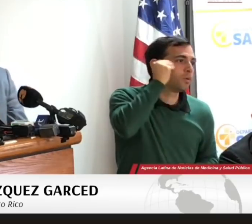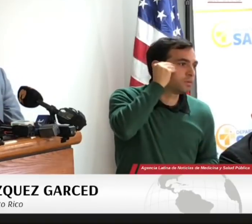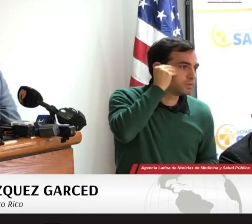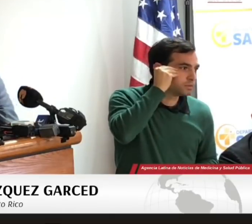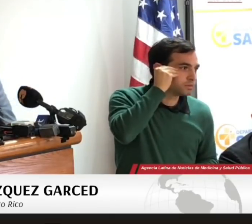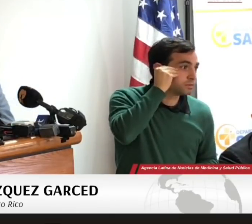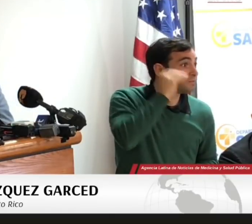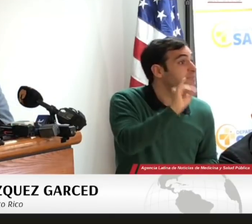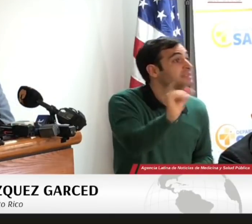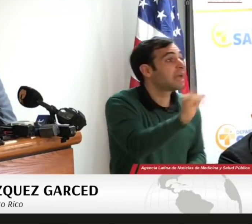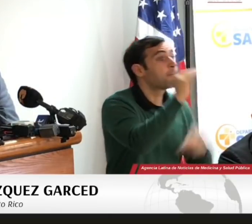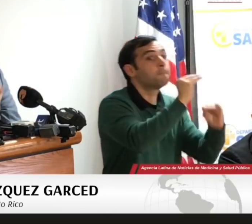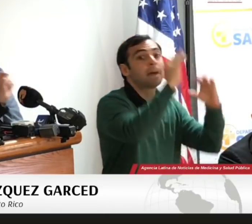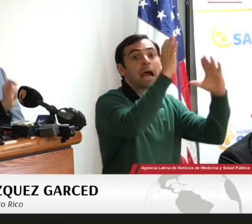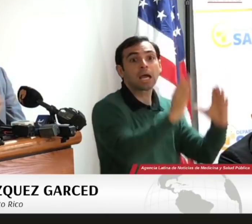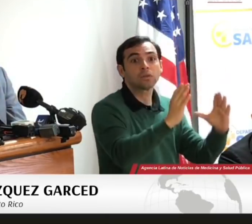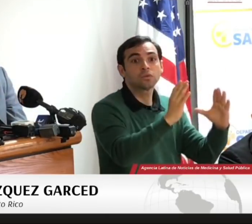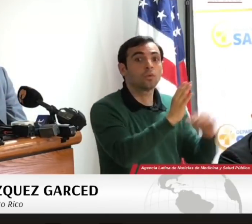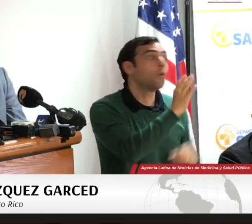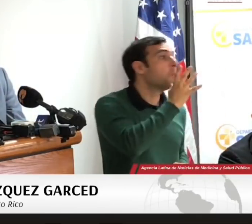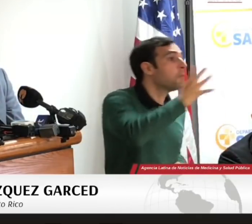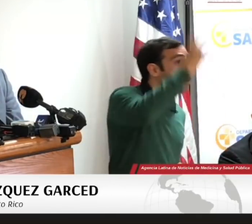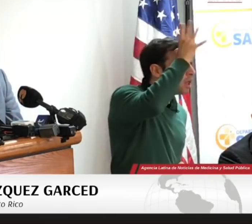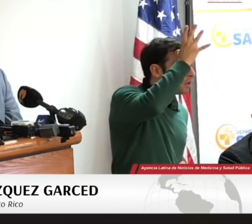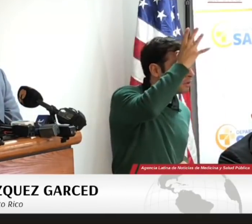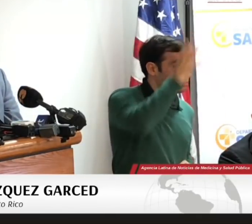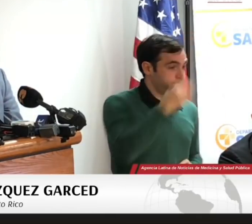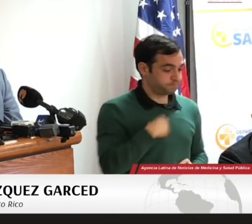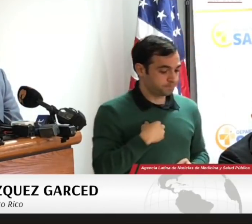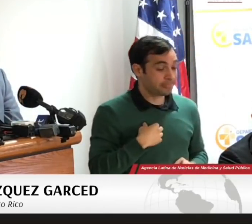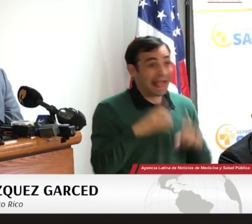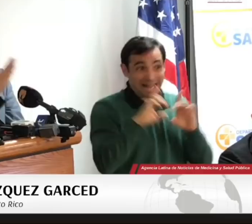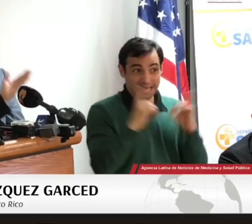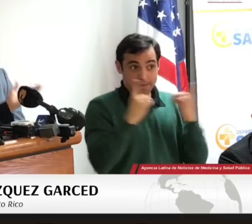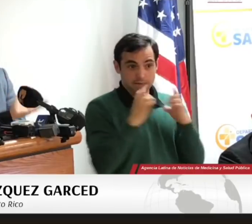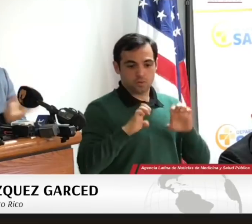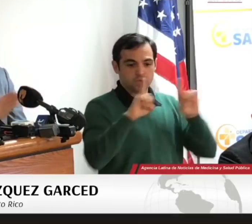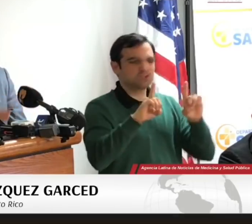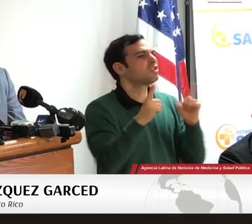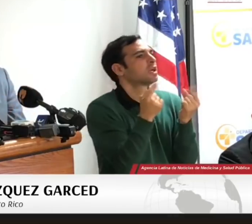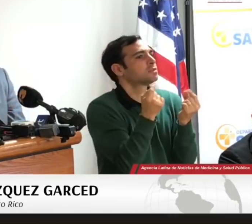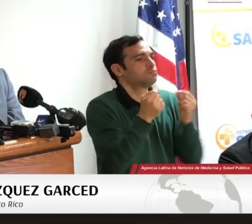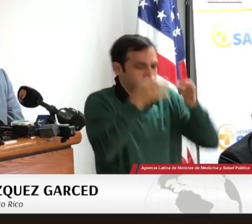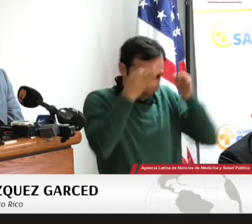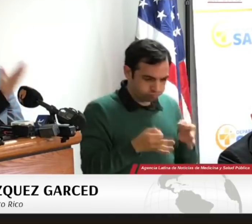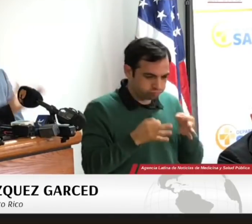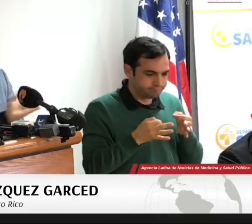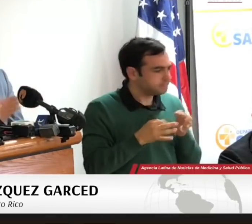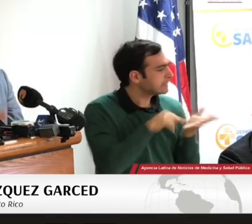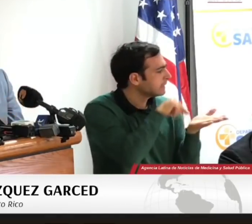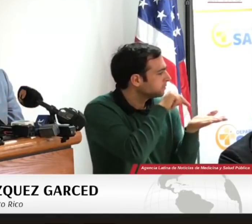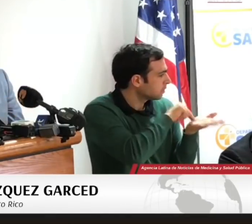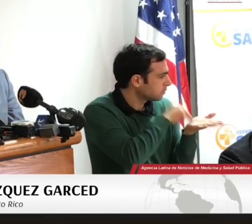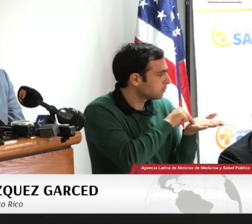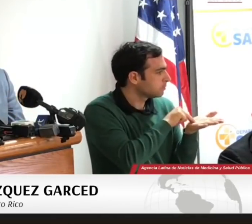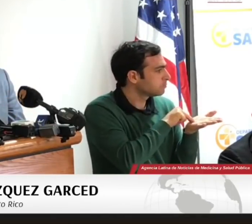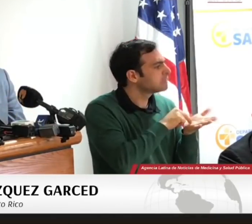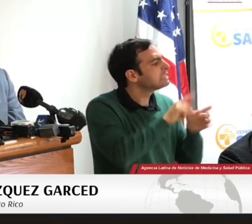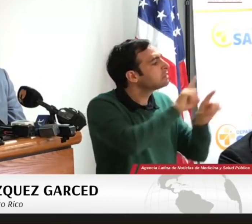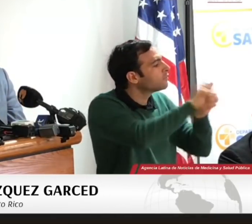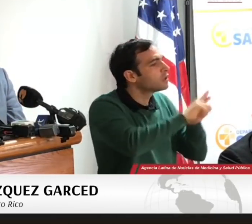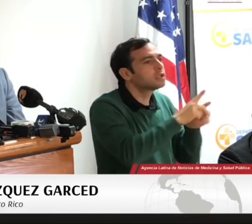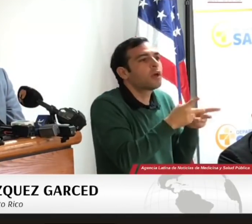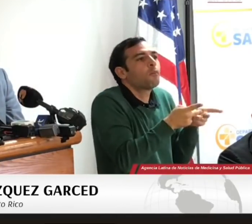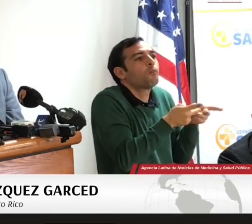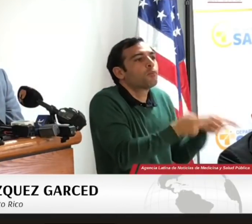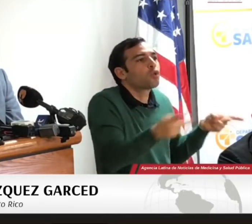que los maestros. El Departamento de Educación ha tomado las medidas con las enfermeras, con aquellos productos necesarios